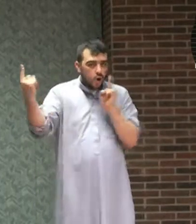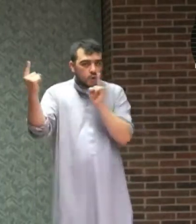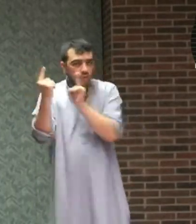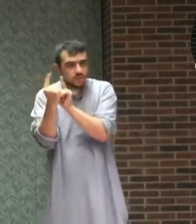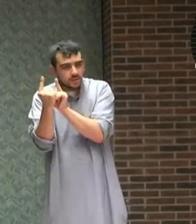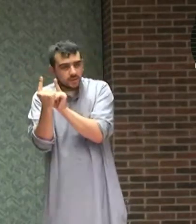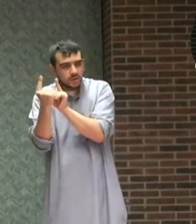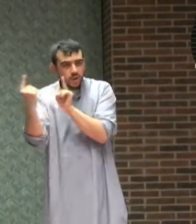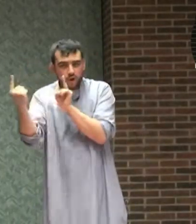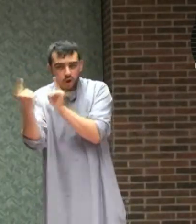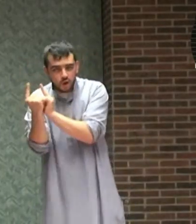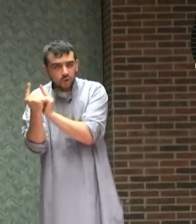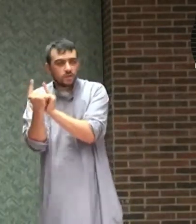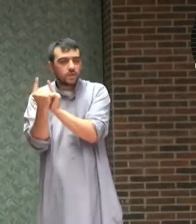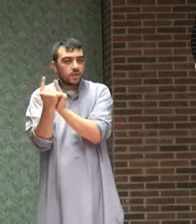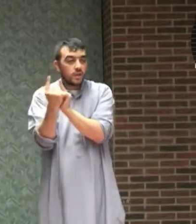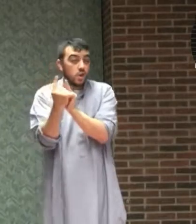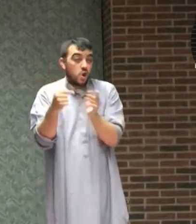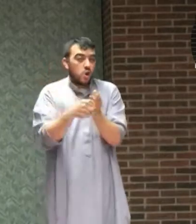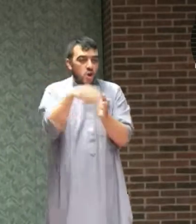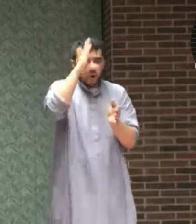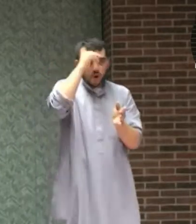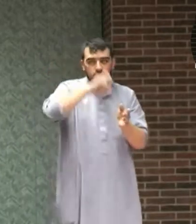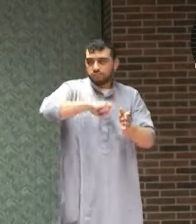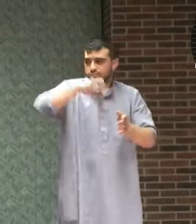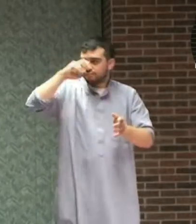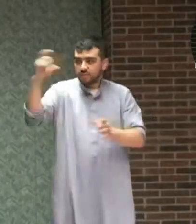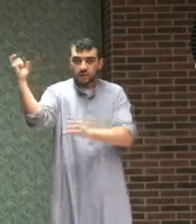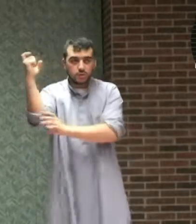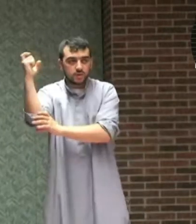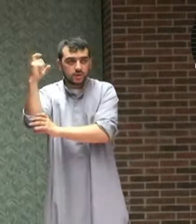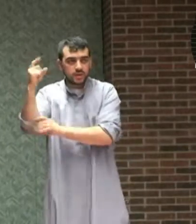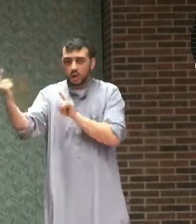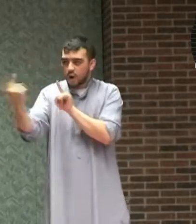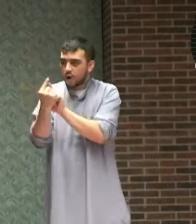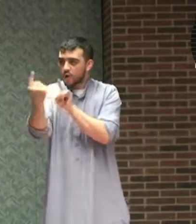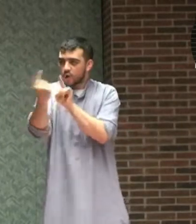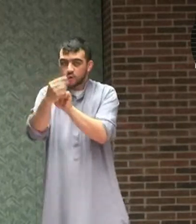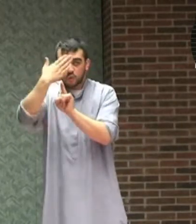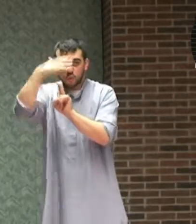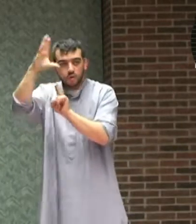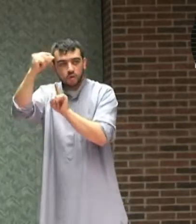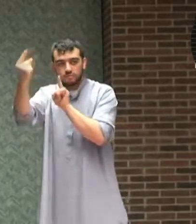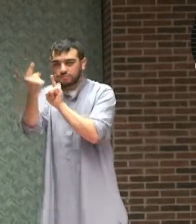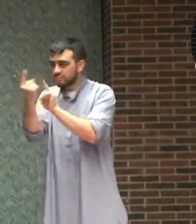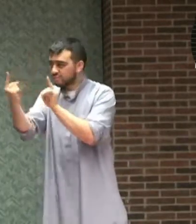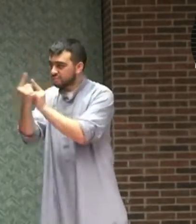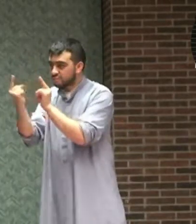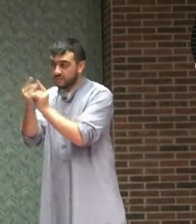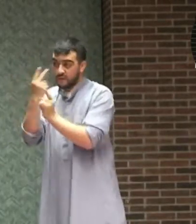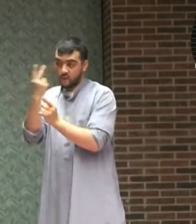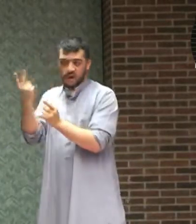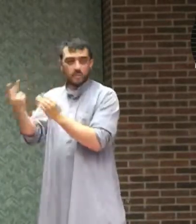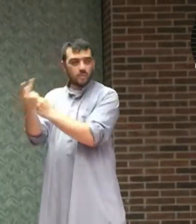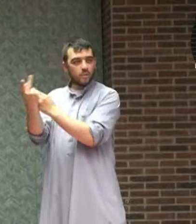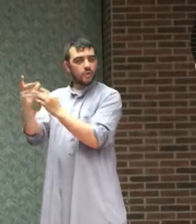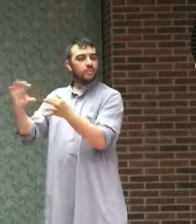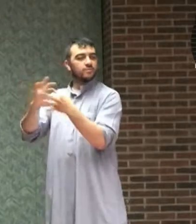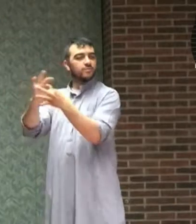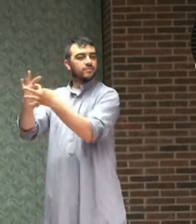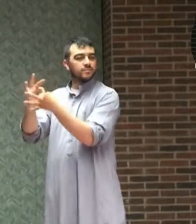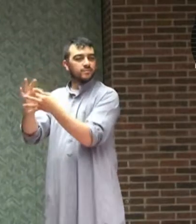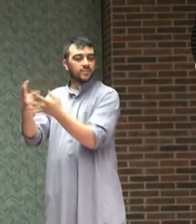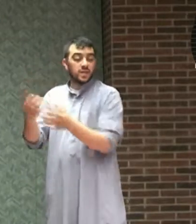avoir cette rencontre. Pour justement se rappeler que nous sommes unis. Si nous faisons attention au